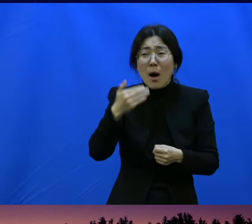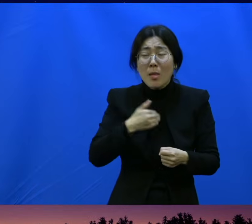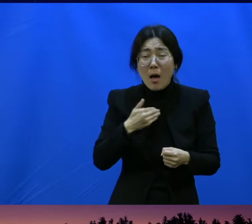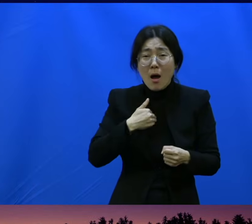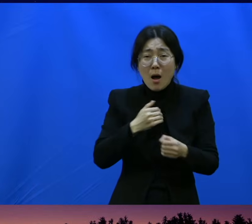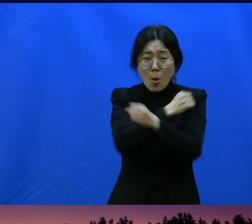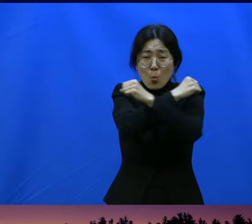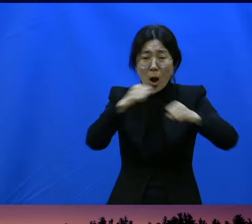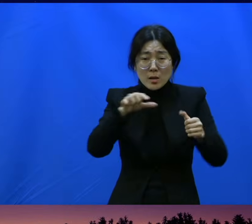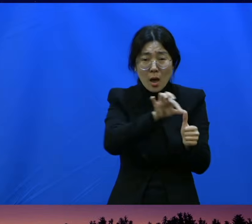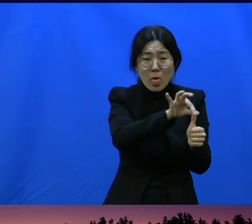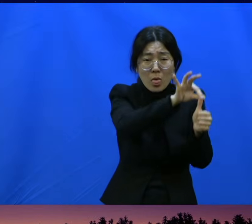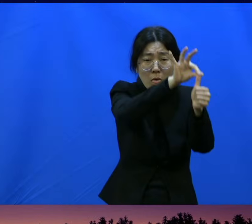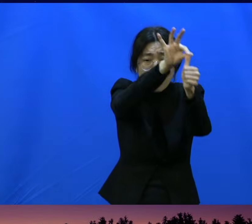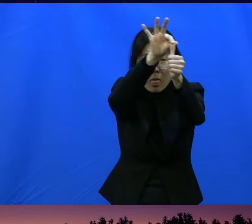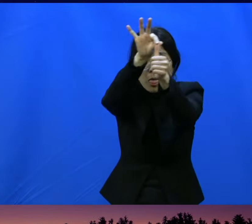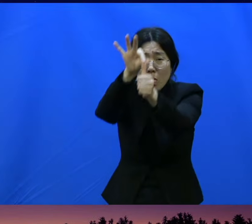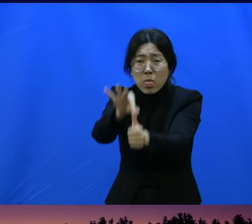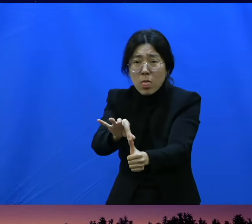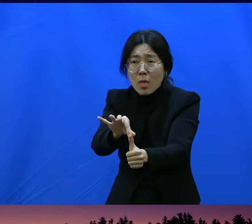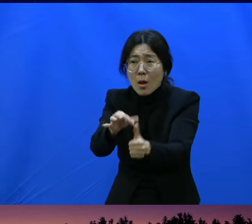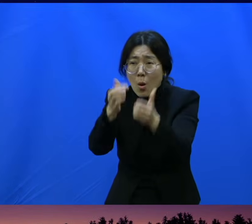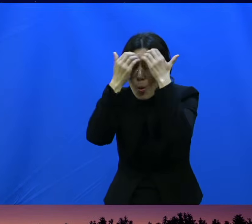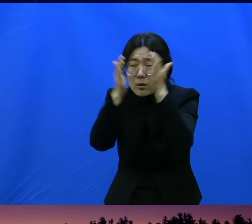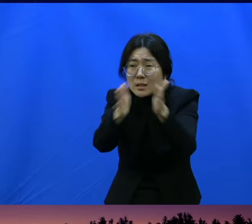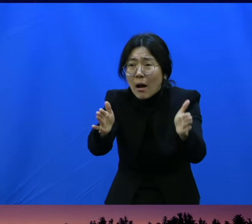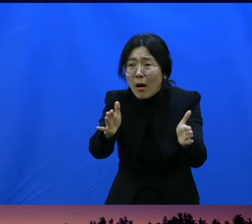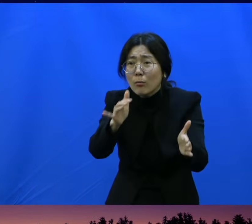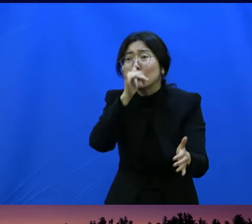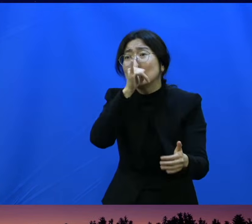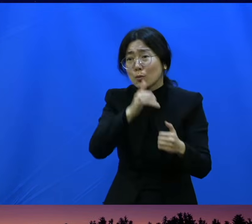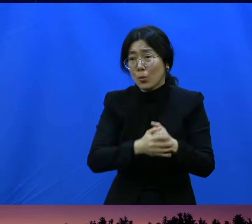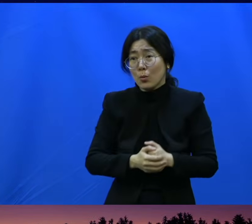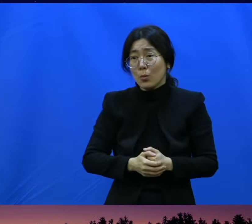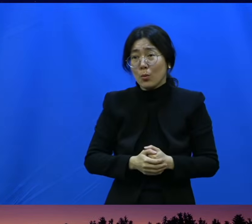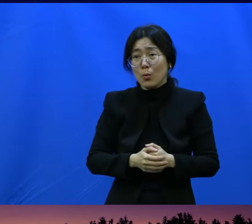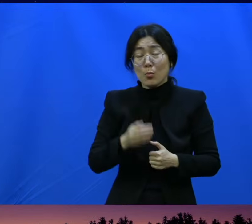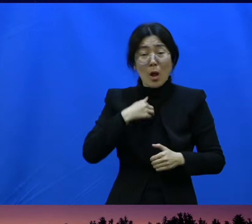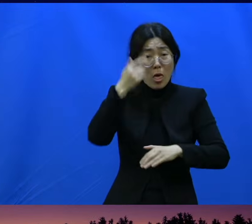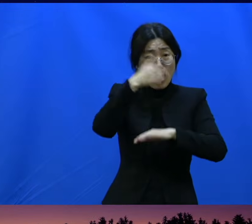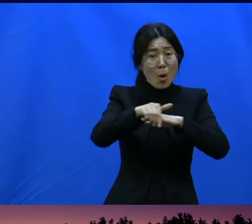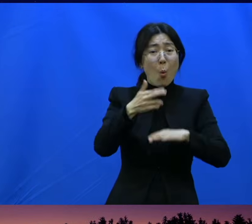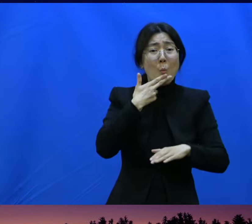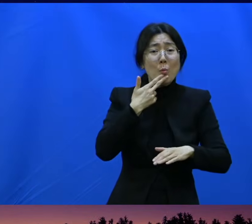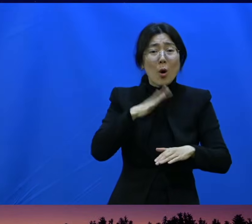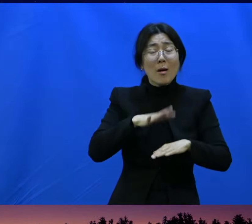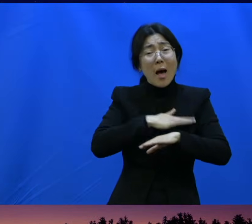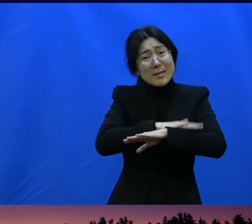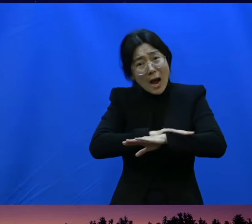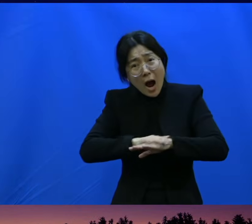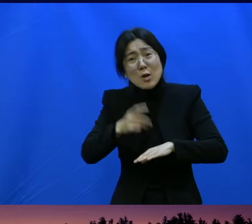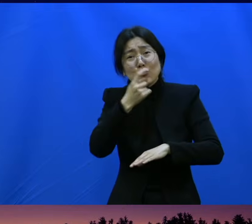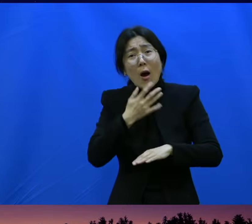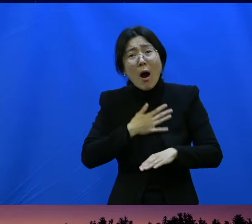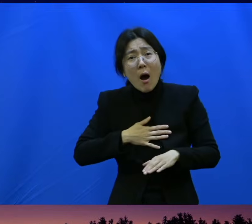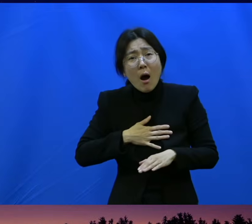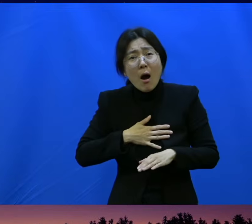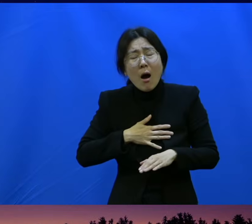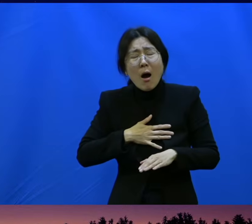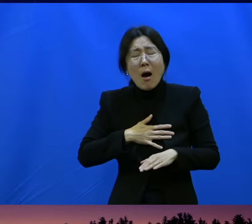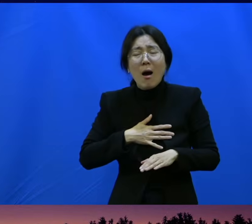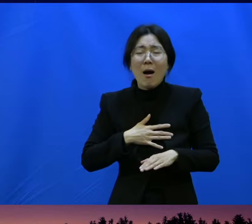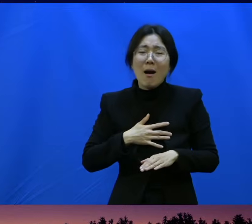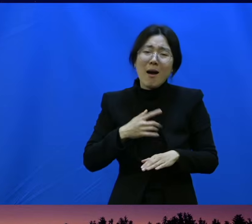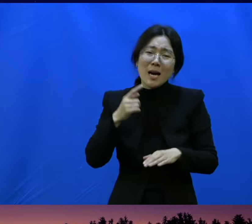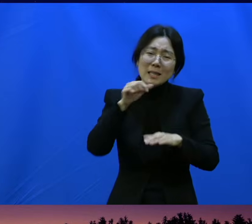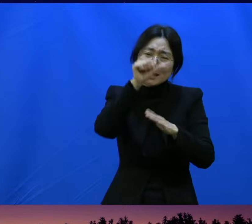광풍이 몰아닥치고 내가 막아내기에는 역부족인 그런 상황에 부딪힐 때가 있습니다. 그런 것으로 보면